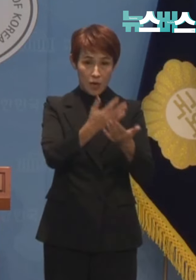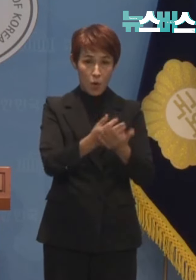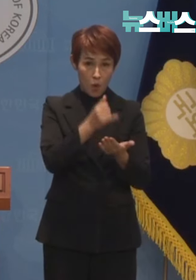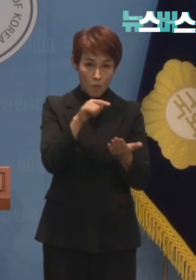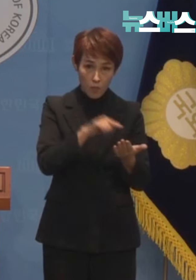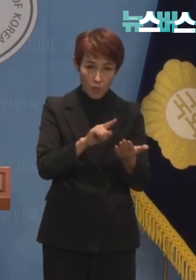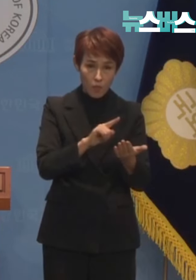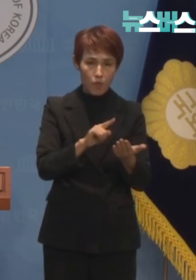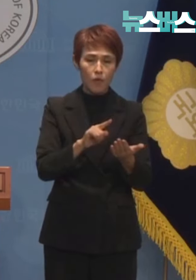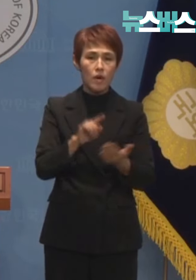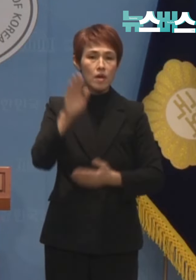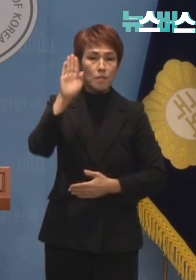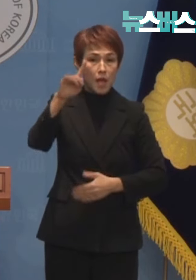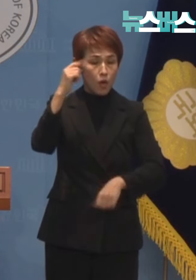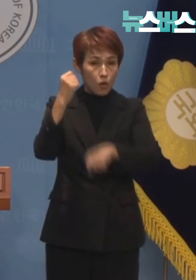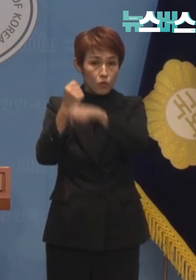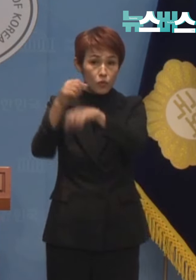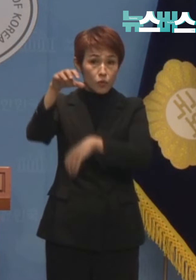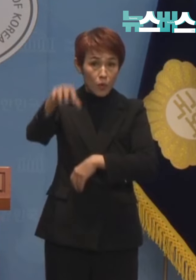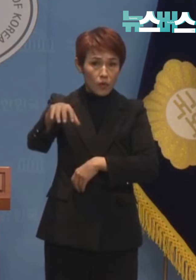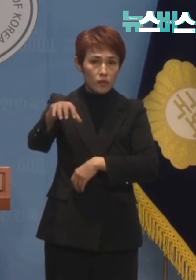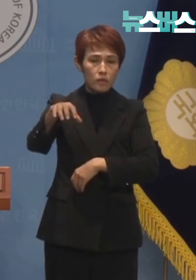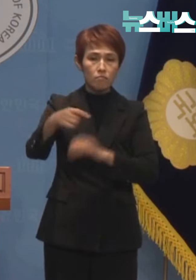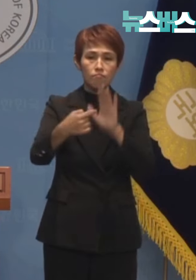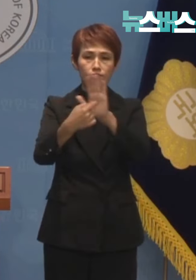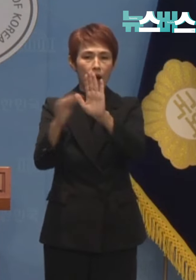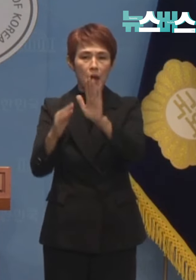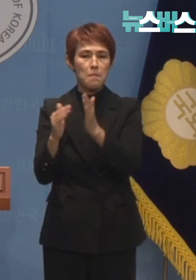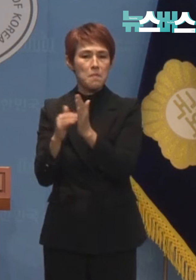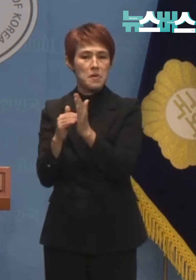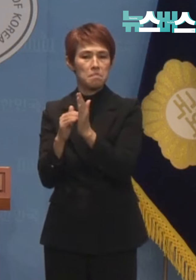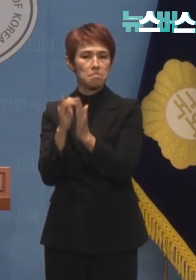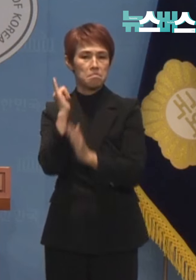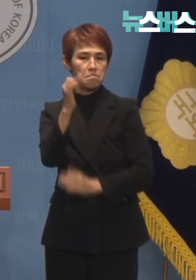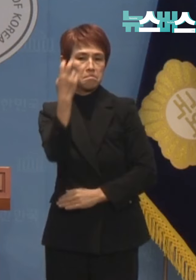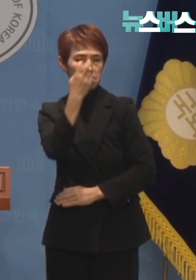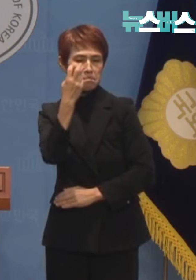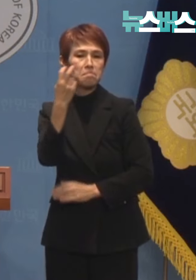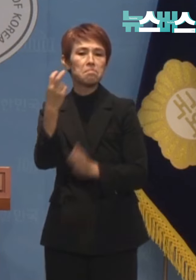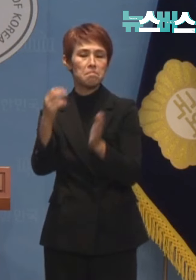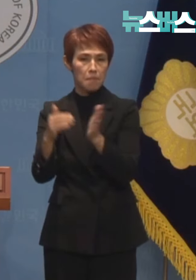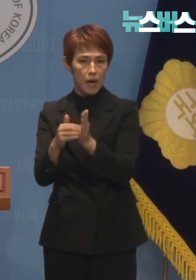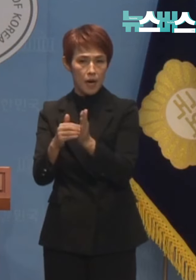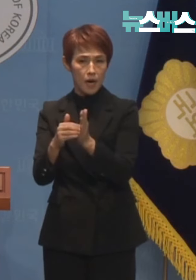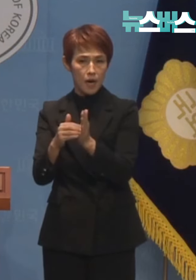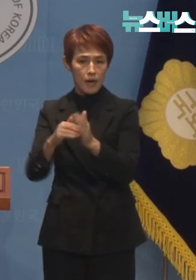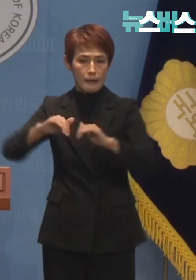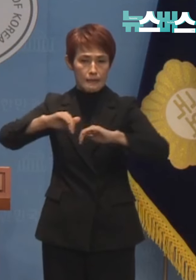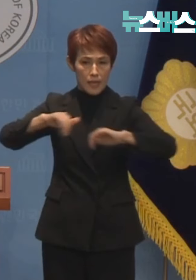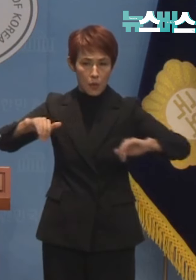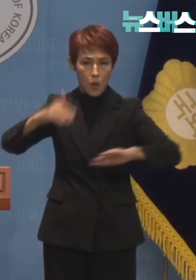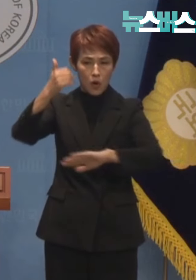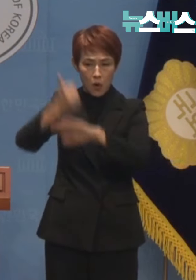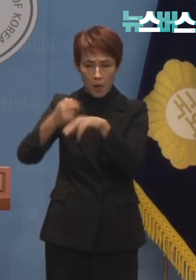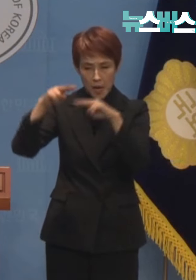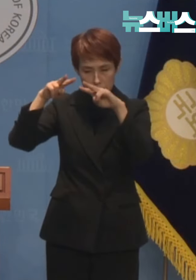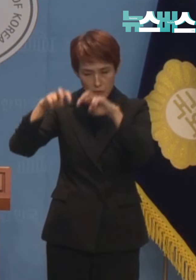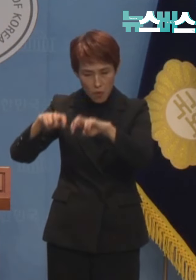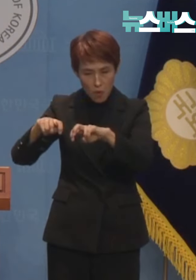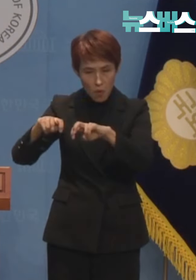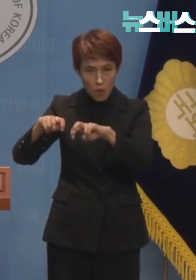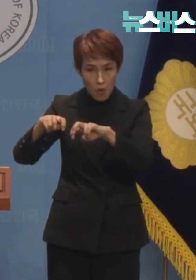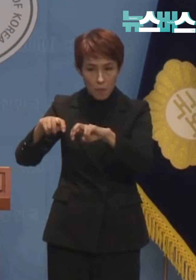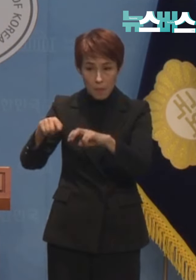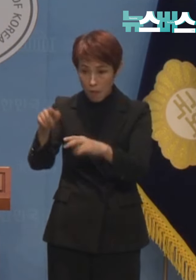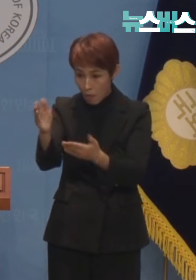따르면 미래한국연구소는 비공표 여론조사를 진행하며 로우 데이터상 별도 결과 분석 파일이